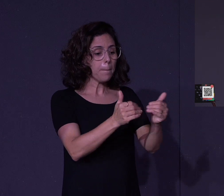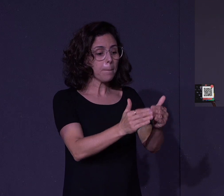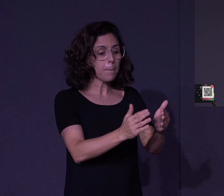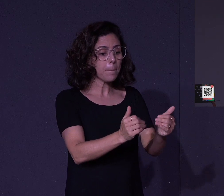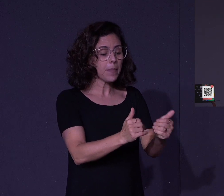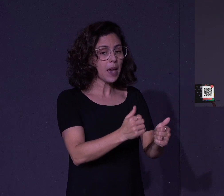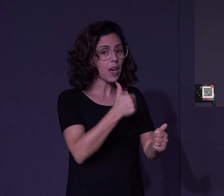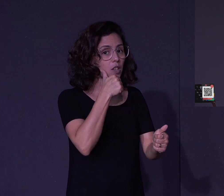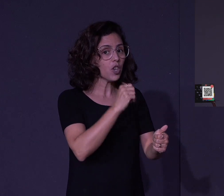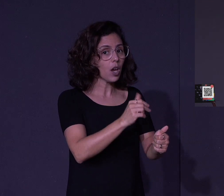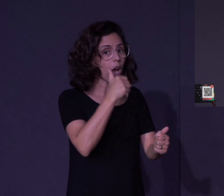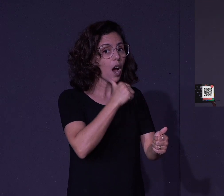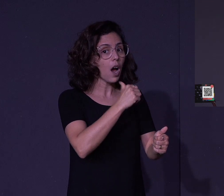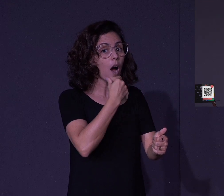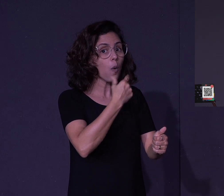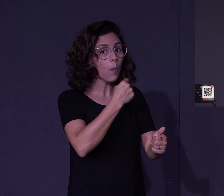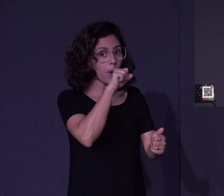um arranjo, é pai.